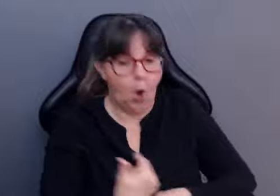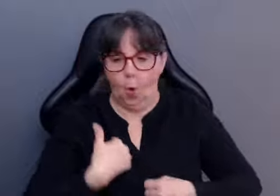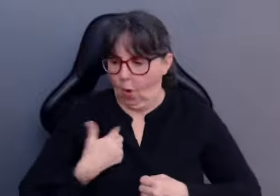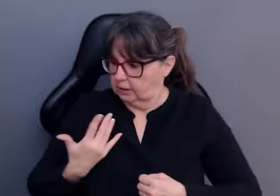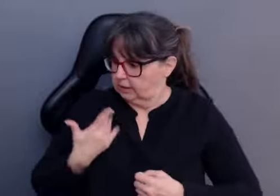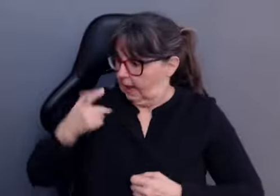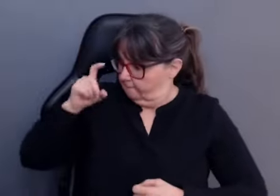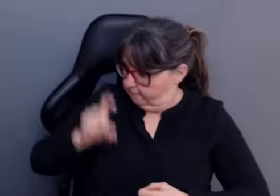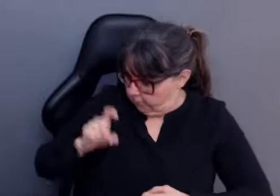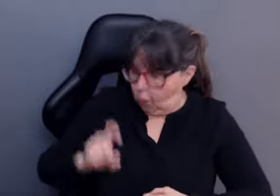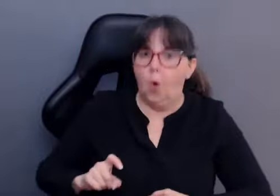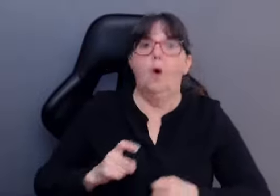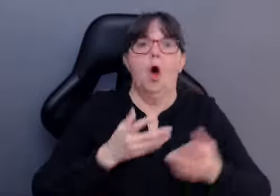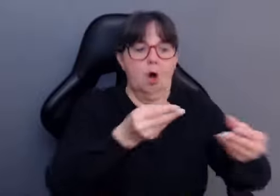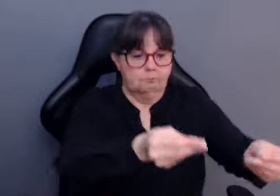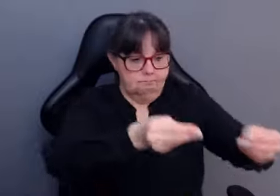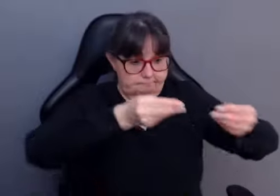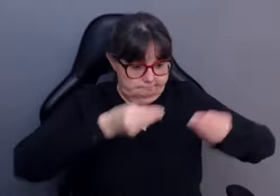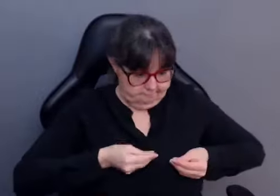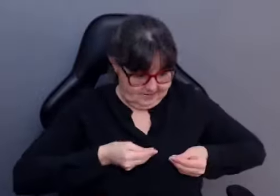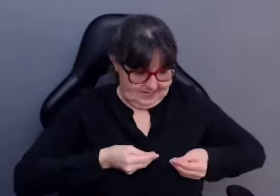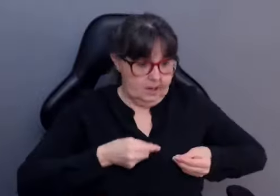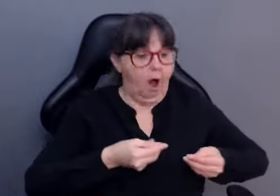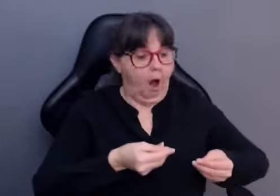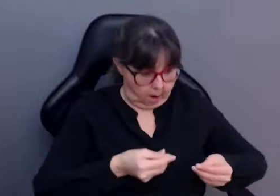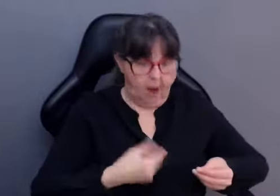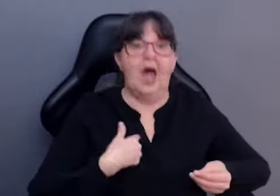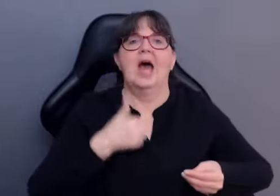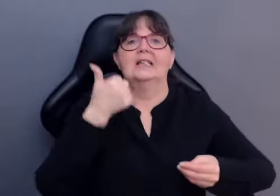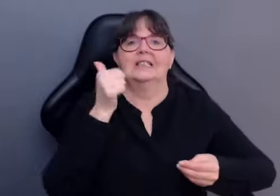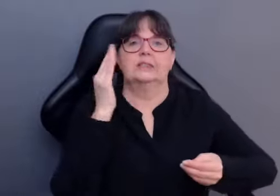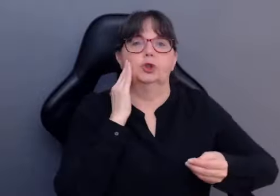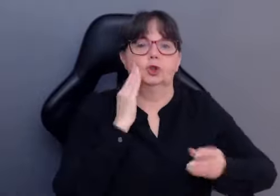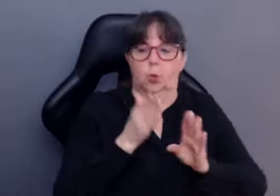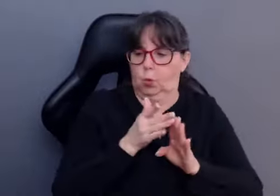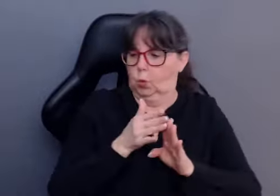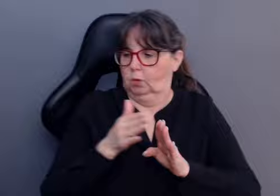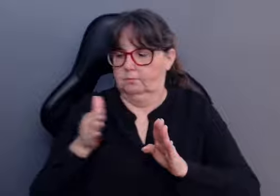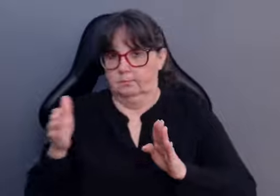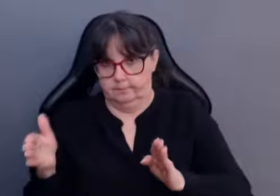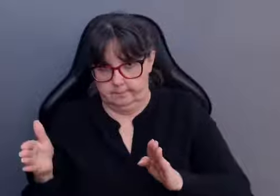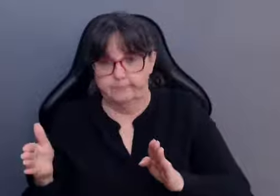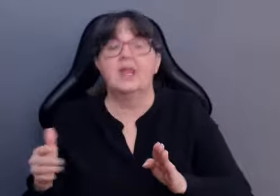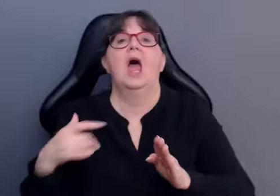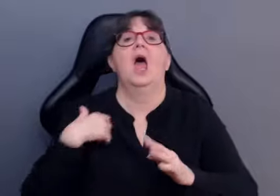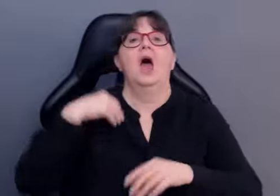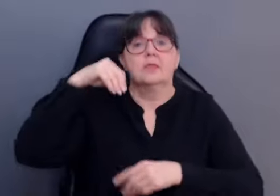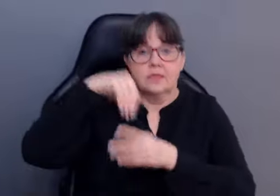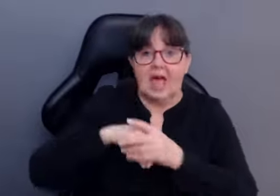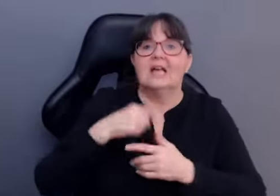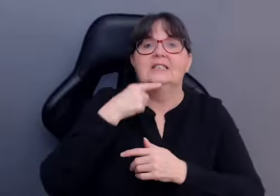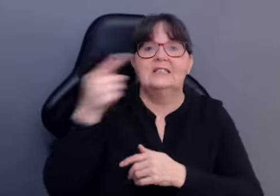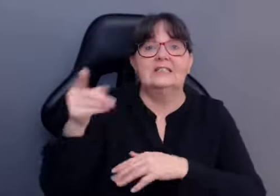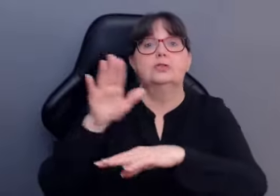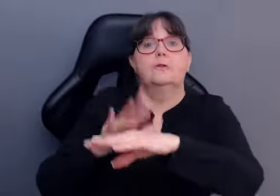la demande écrite à cette fin, spécifiant le but et les objectifs d'une telle